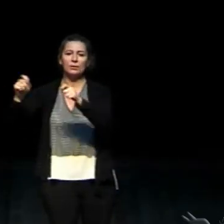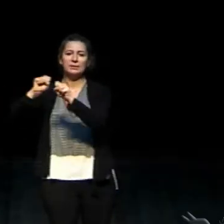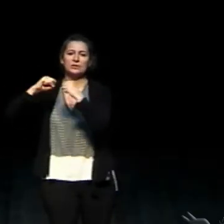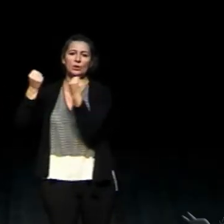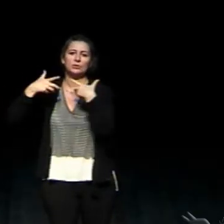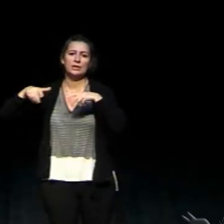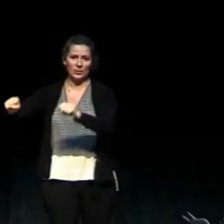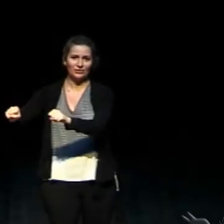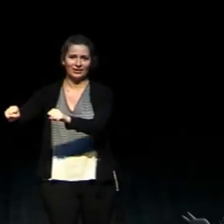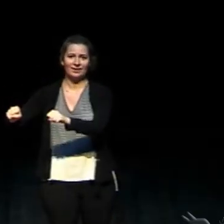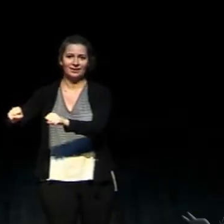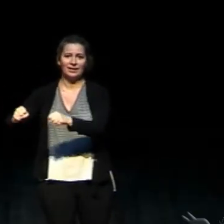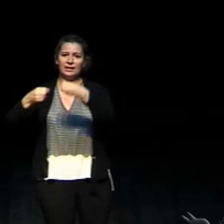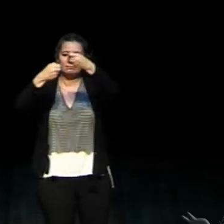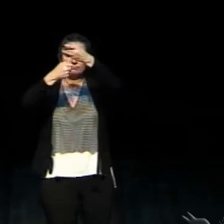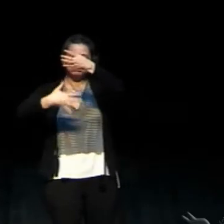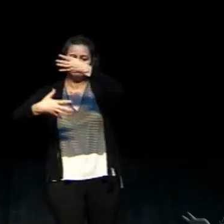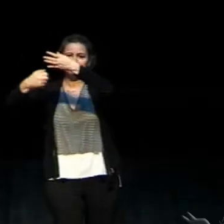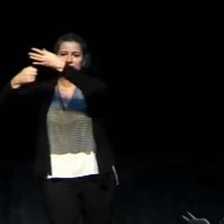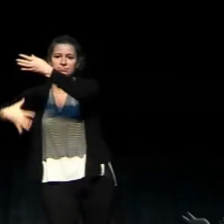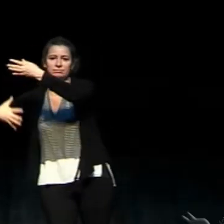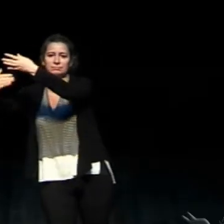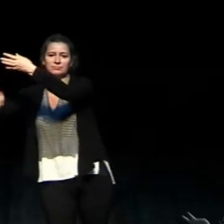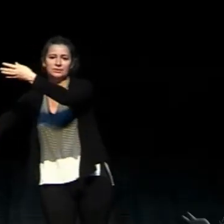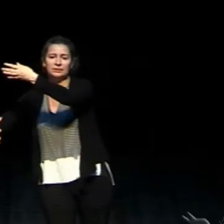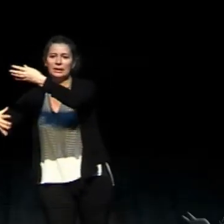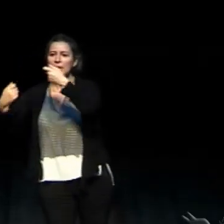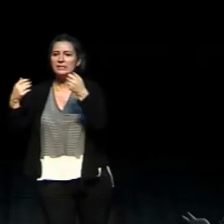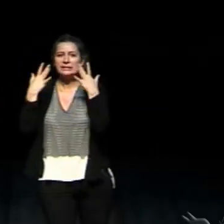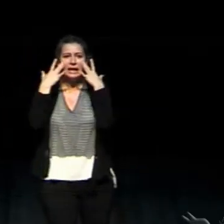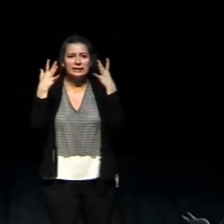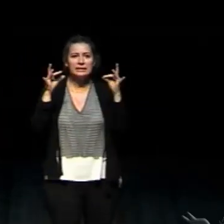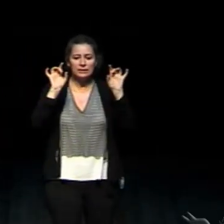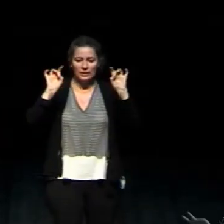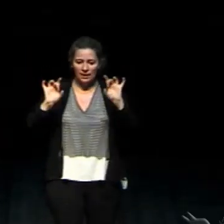ser exploradas, assim como a textual, a